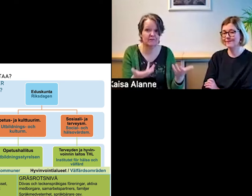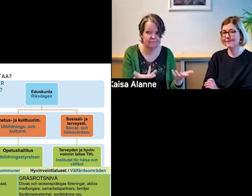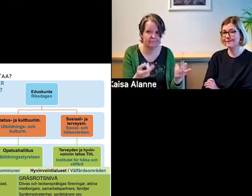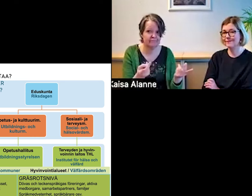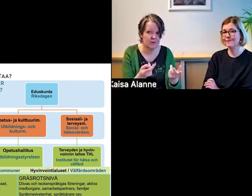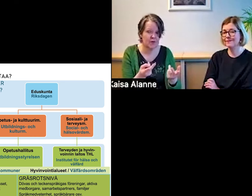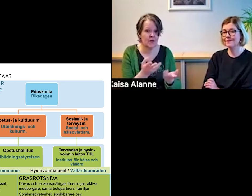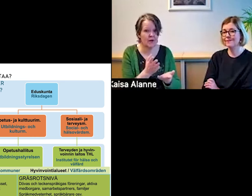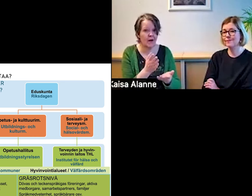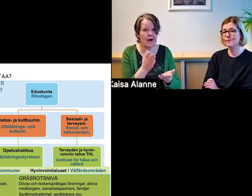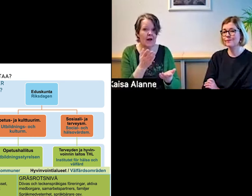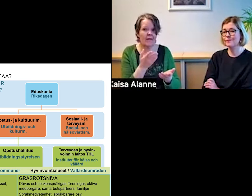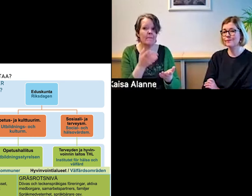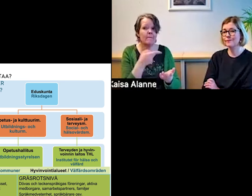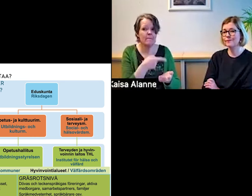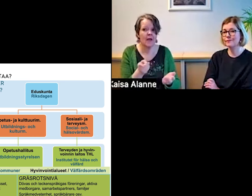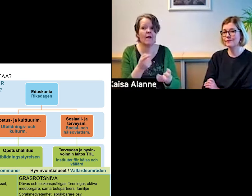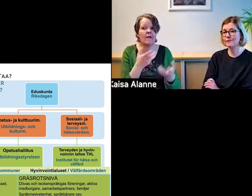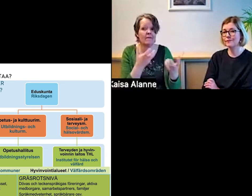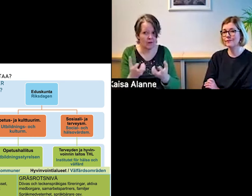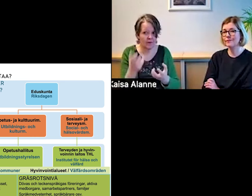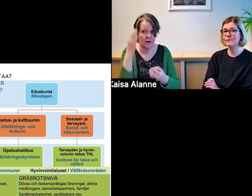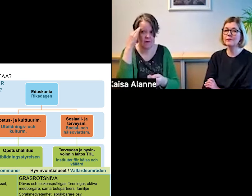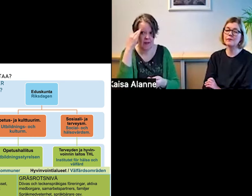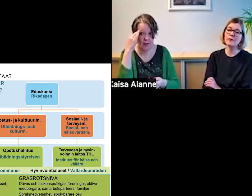tavalla ryhmäytyy paremmin ja näin.